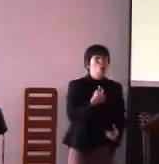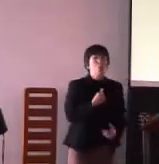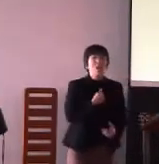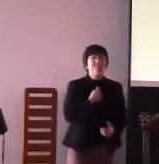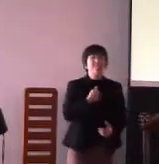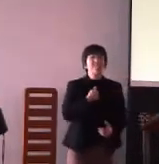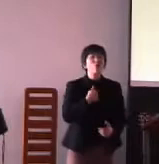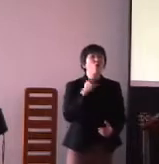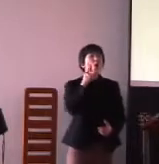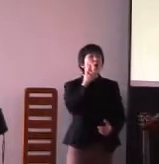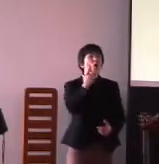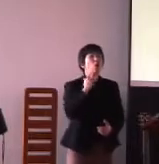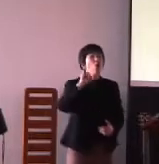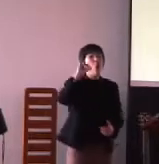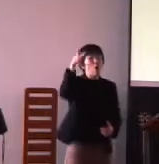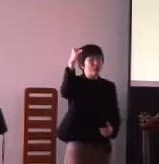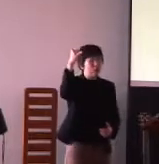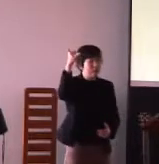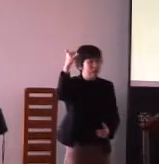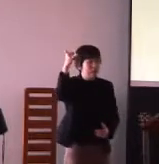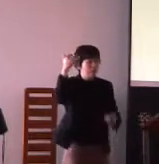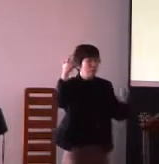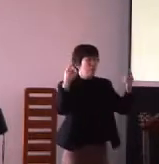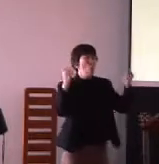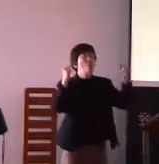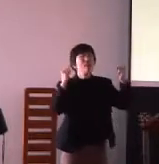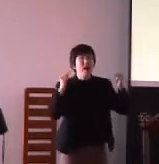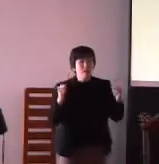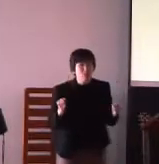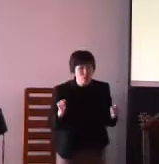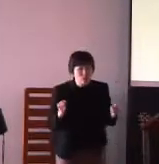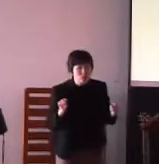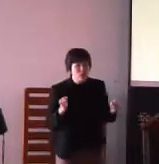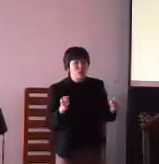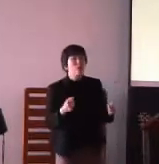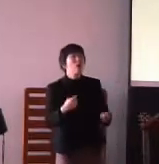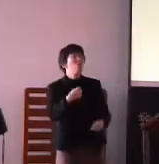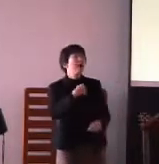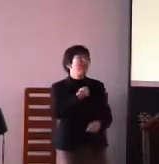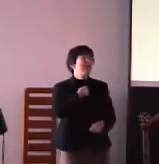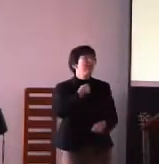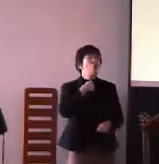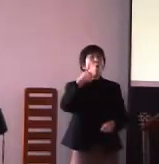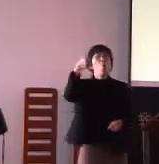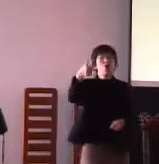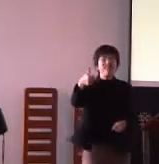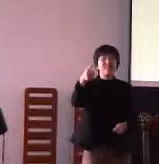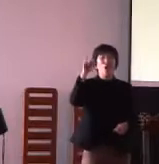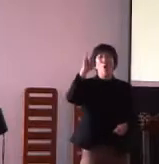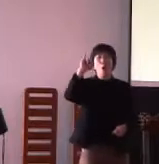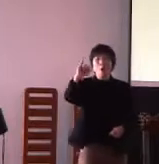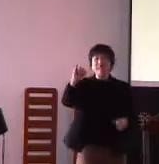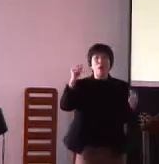では私は両親もおります。クリスチャンです。